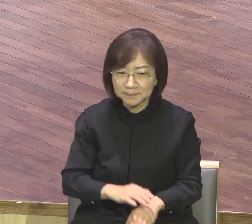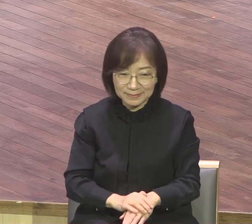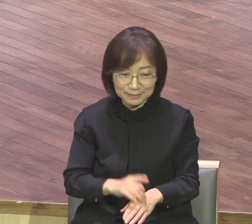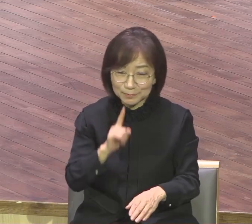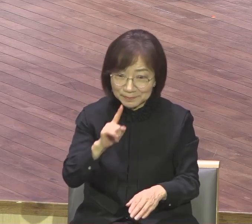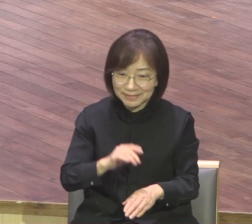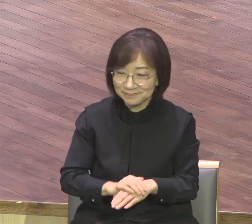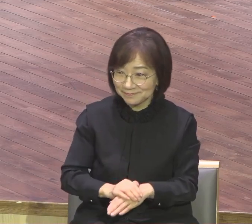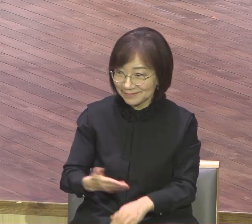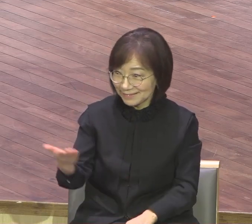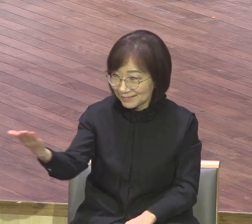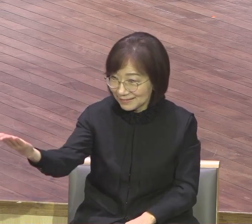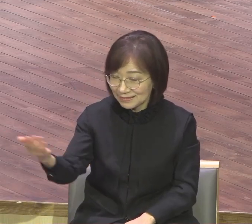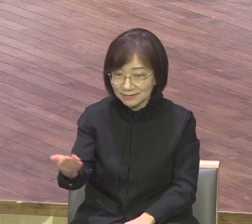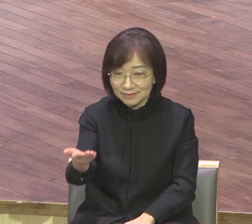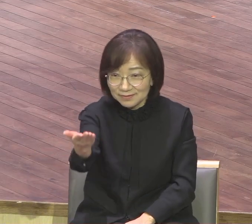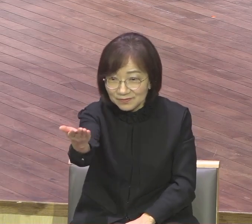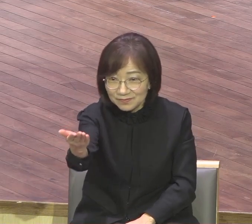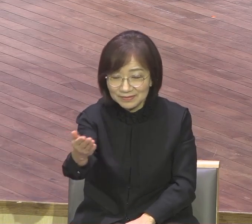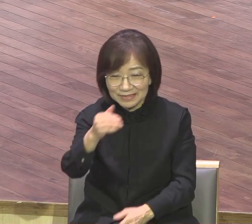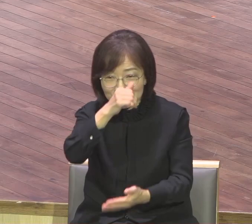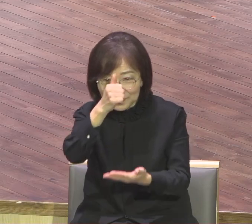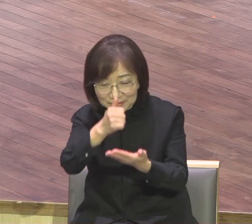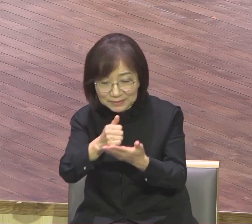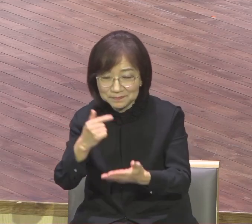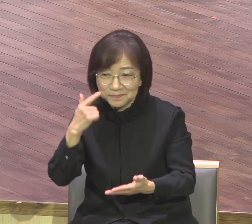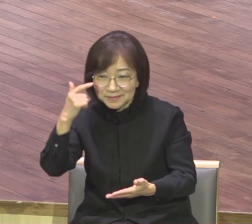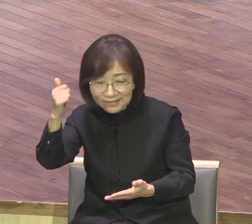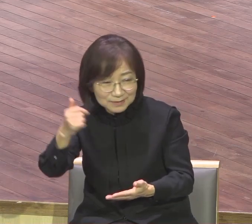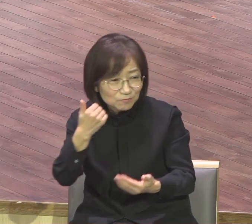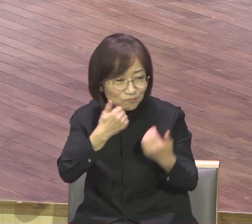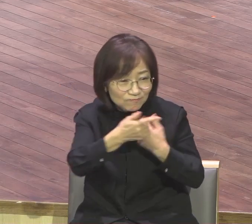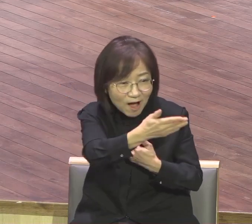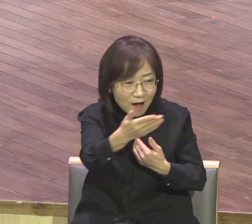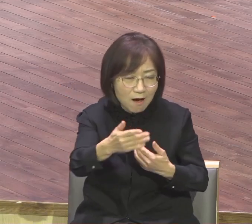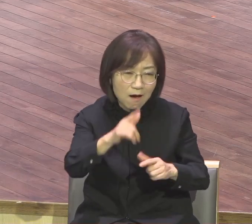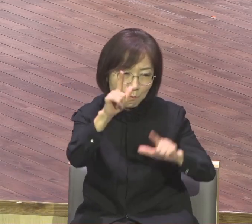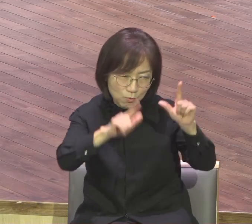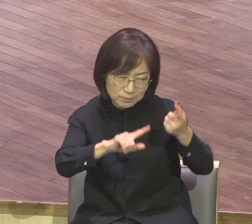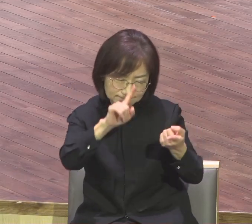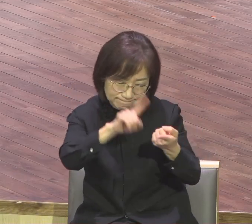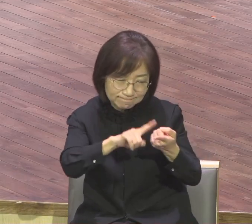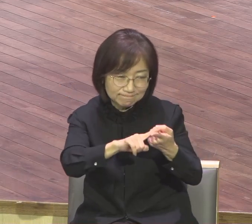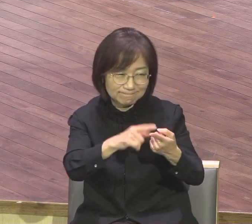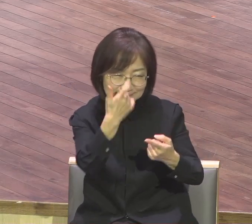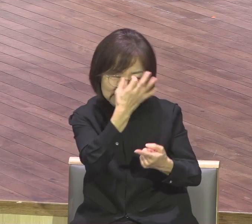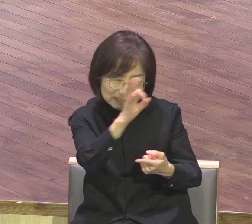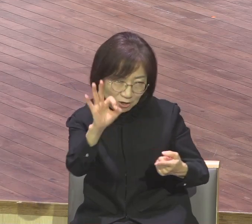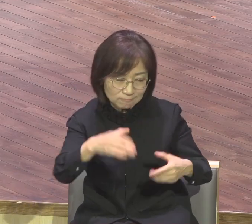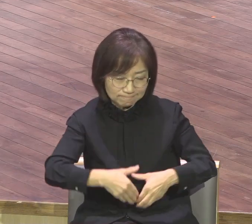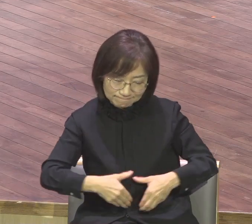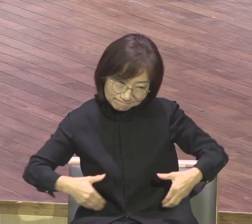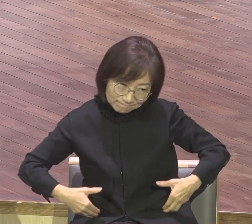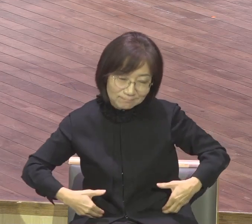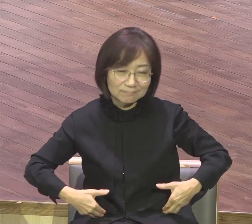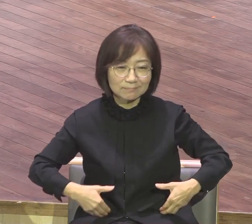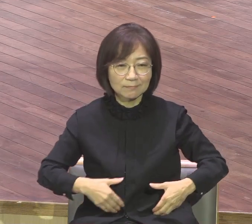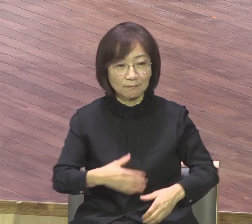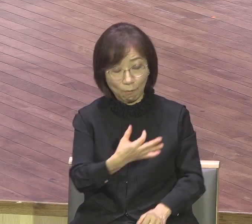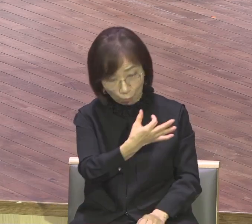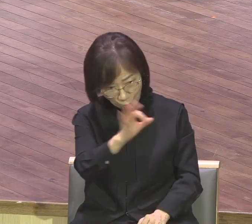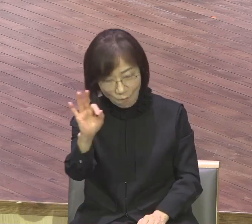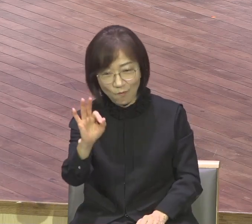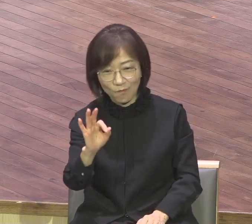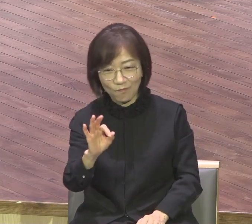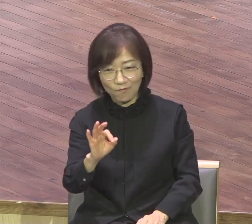장로님을 집사님을 권사님을 목사를 동역자를 있는 그대로 받아주란 거예요. En una palabra que reciban a todas